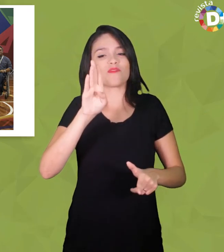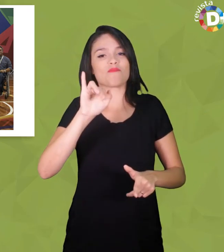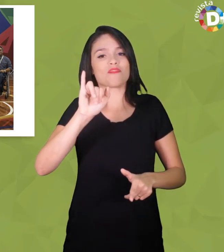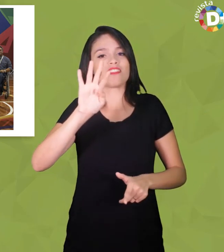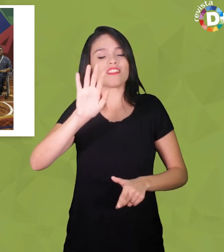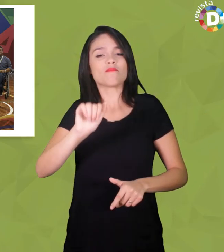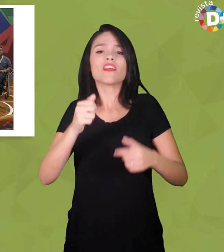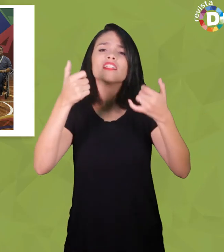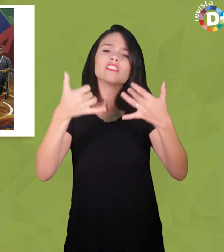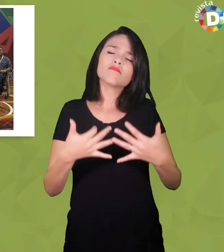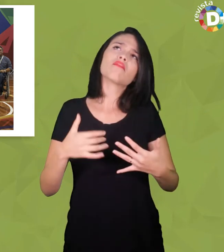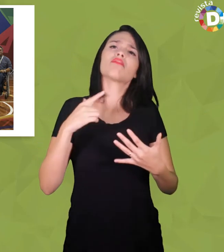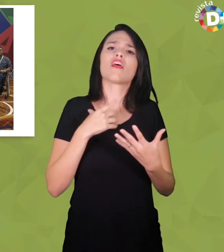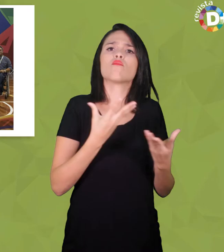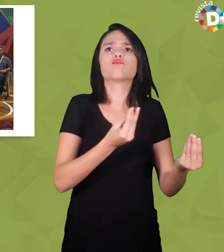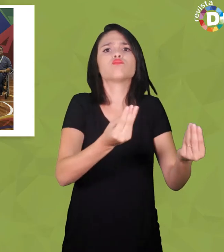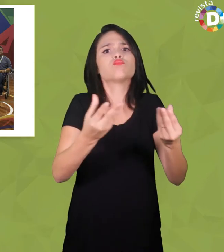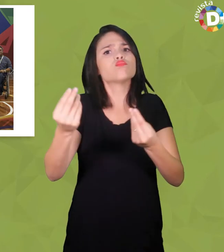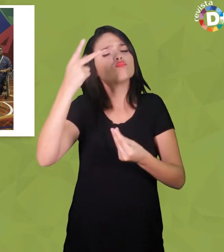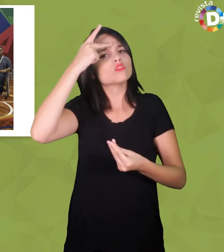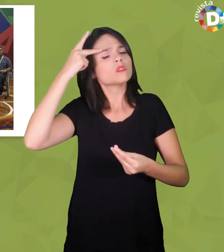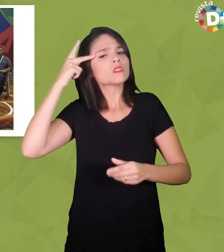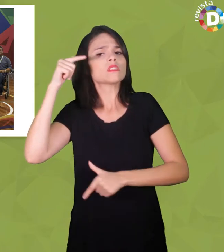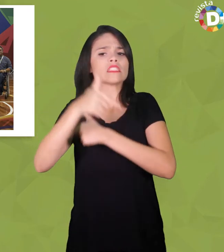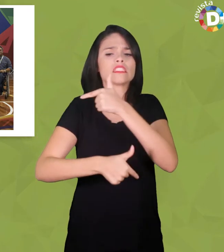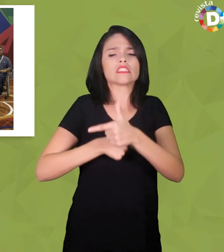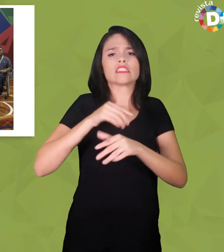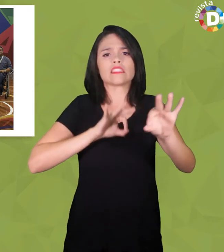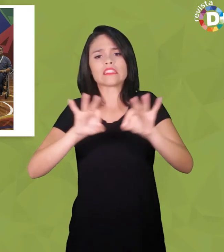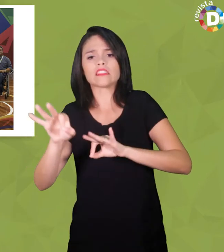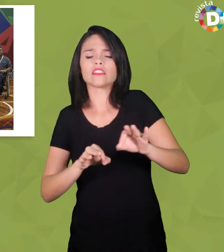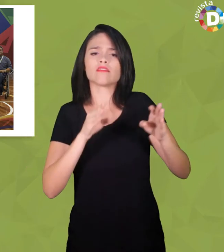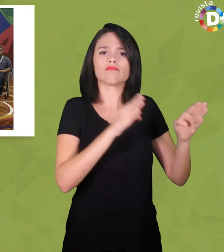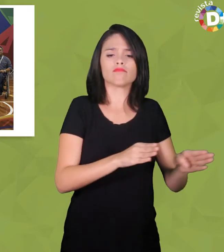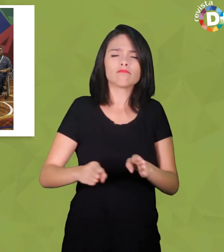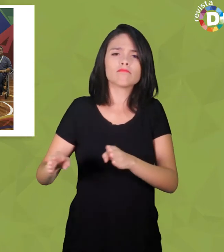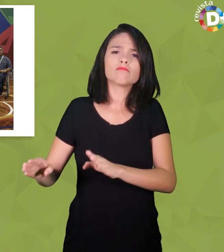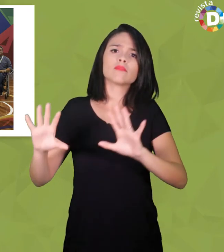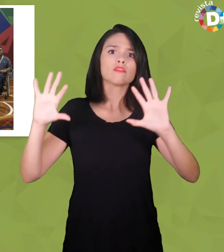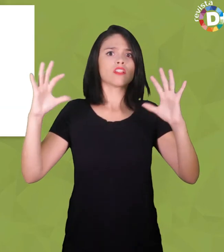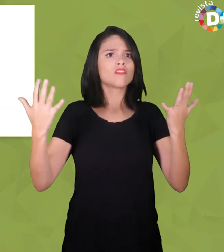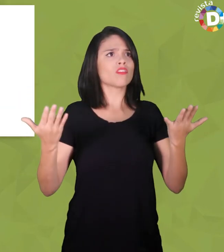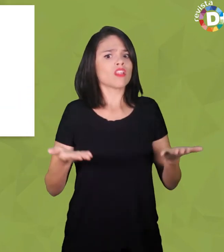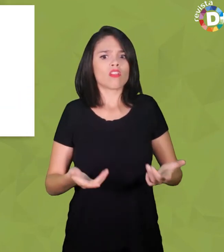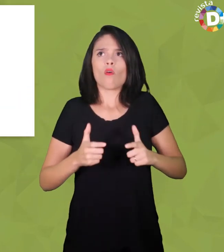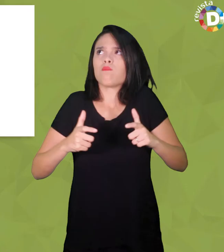quantidade de pessoas envolvidas na organização que um evento desse tamanho